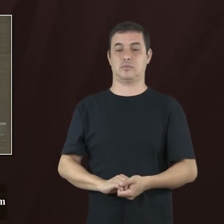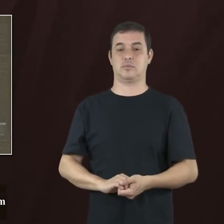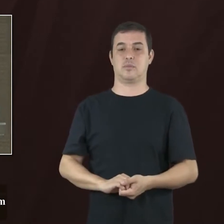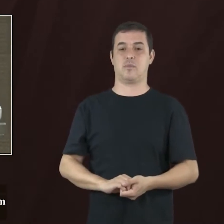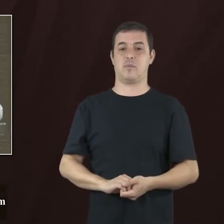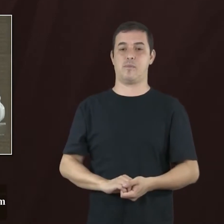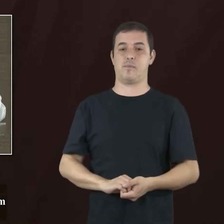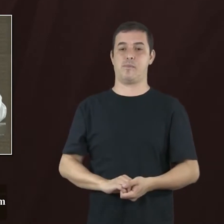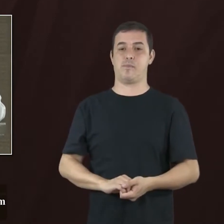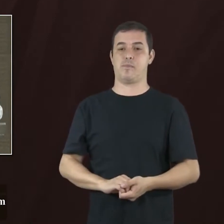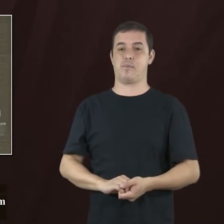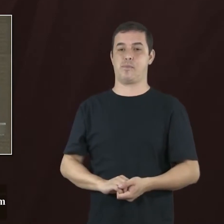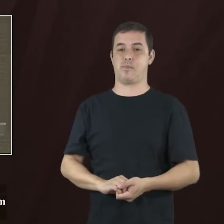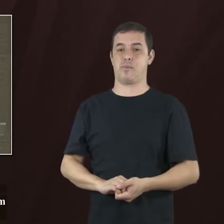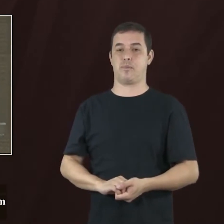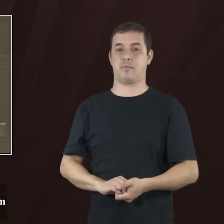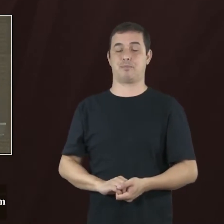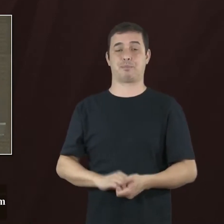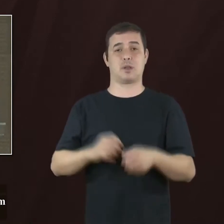vamos ter essa